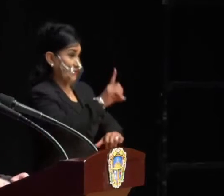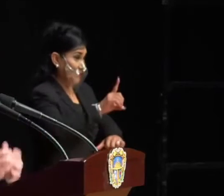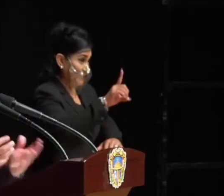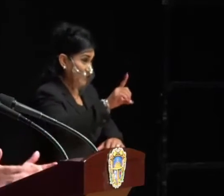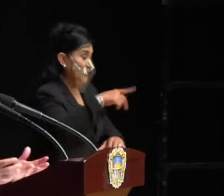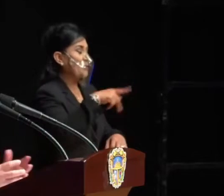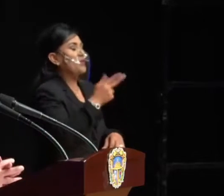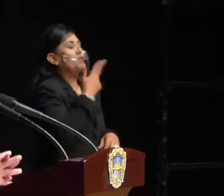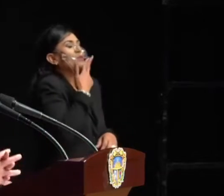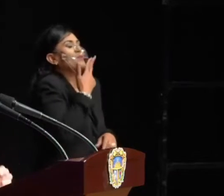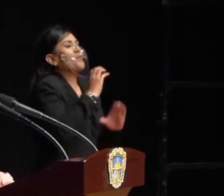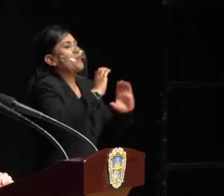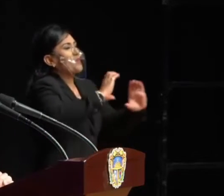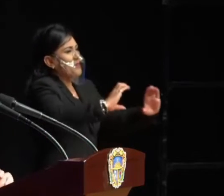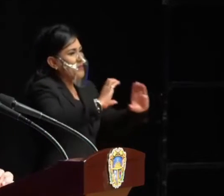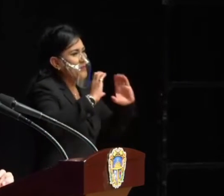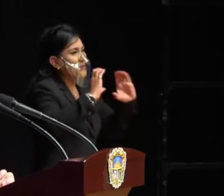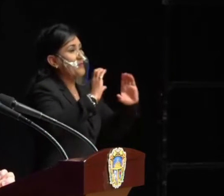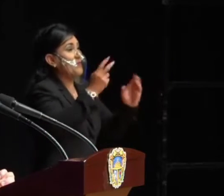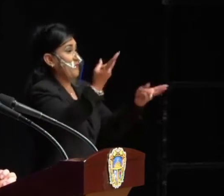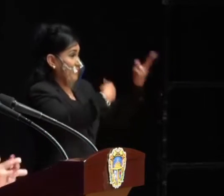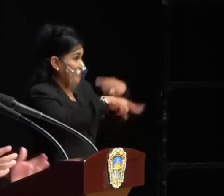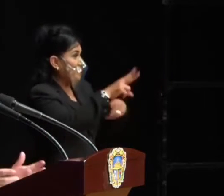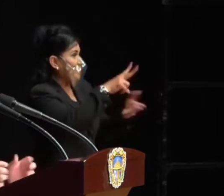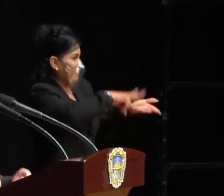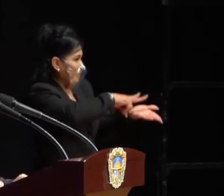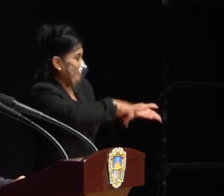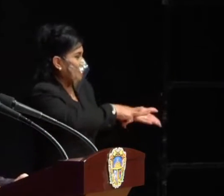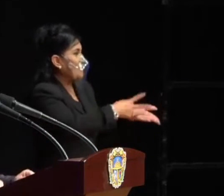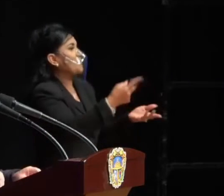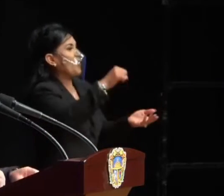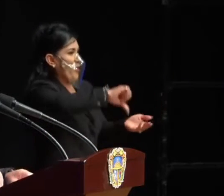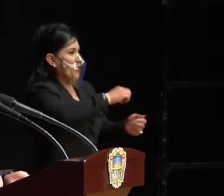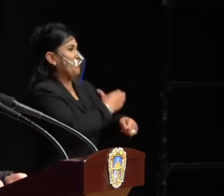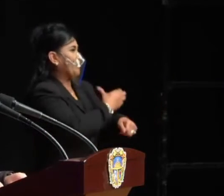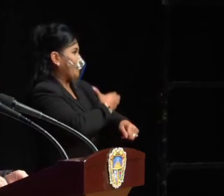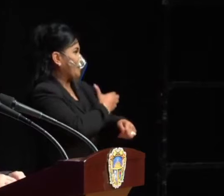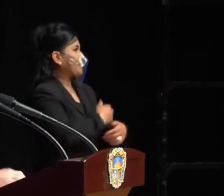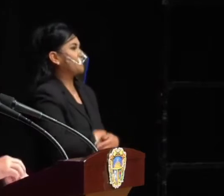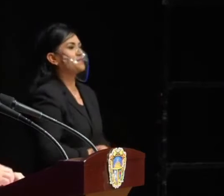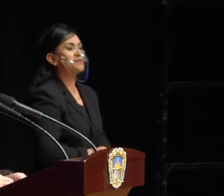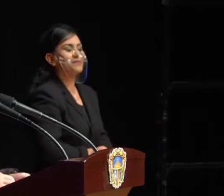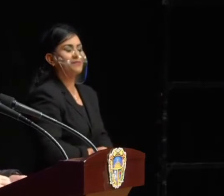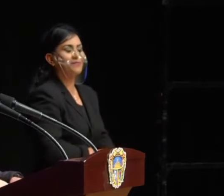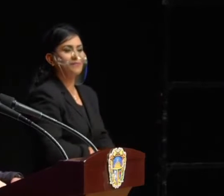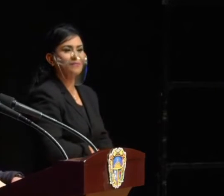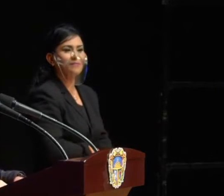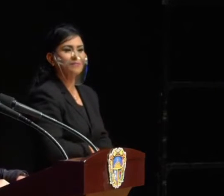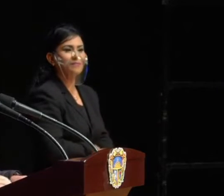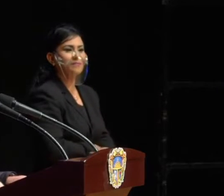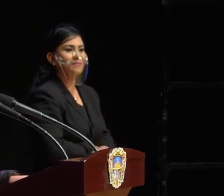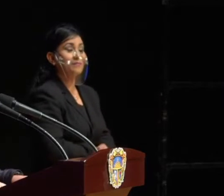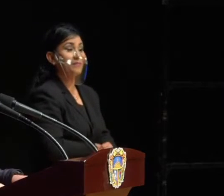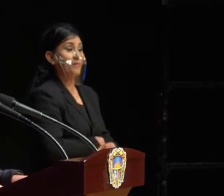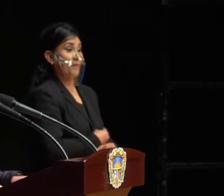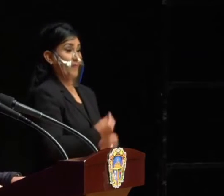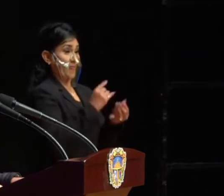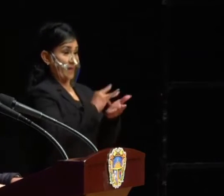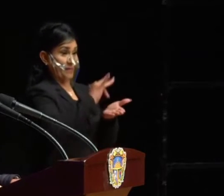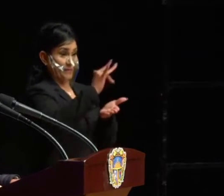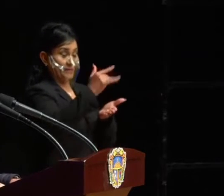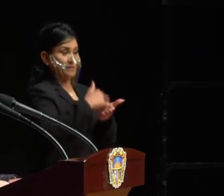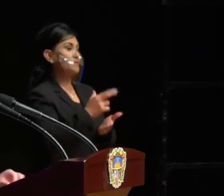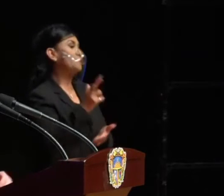valoramos muchísimo que nos estén acompañando esta mañana. Quiero agradecerle su presencia a